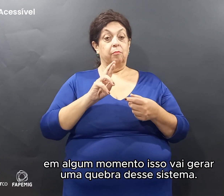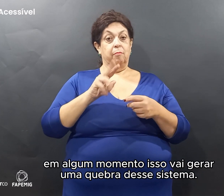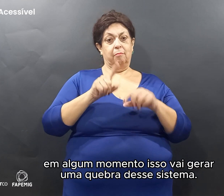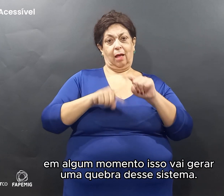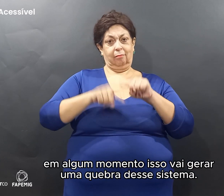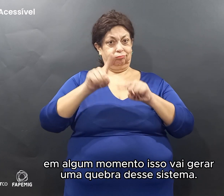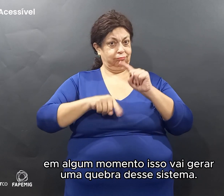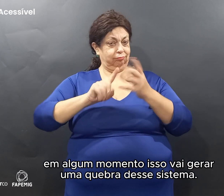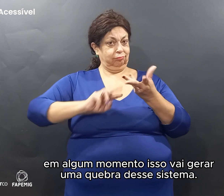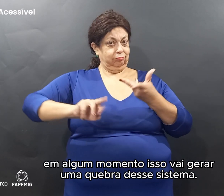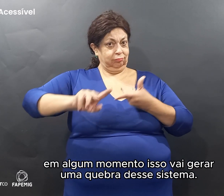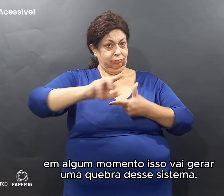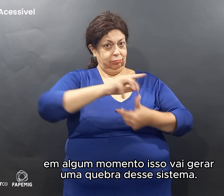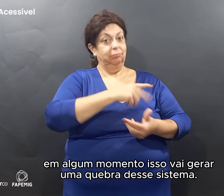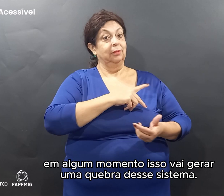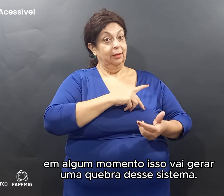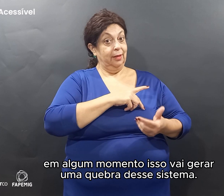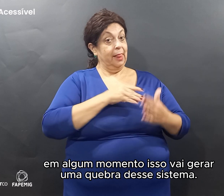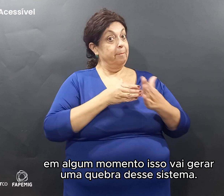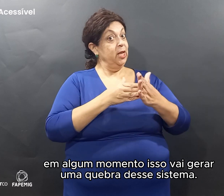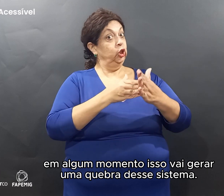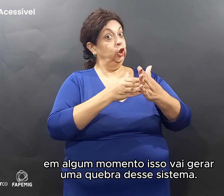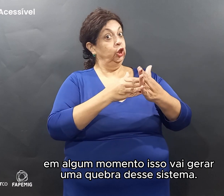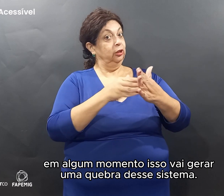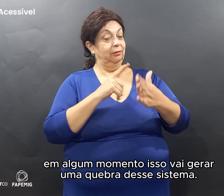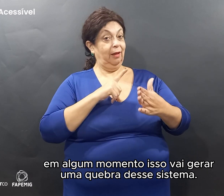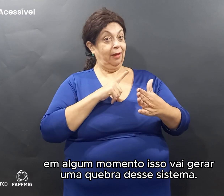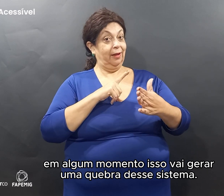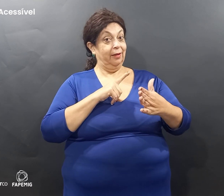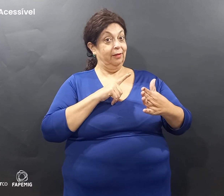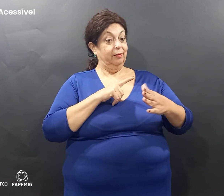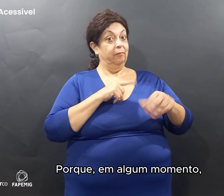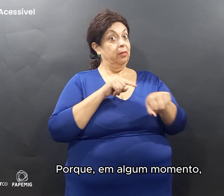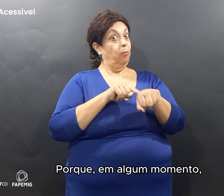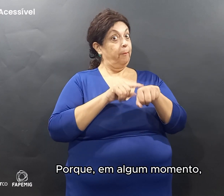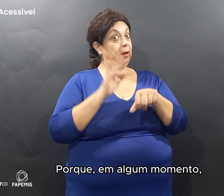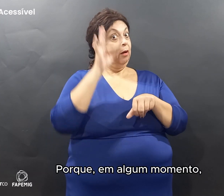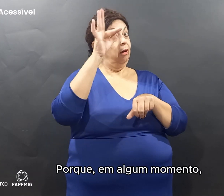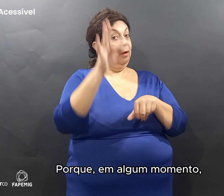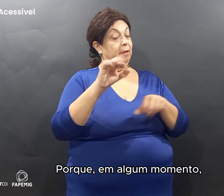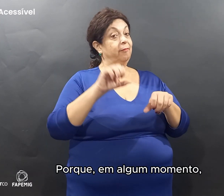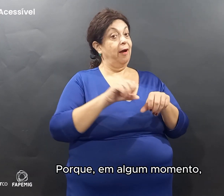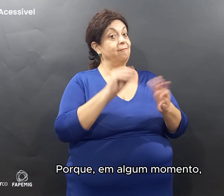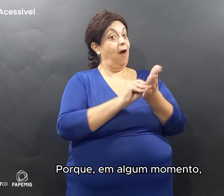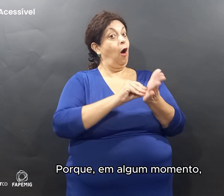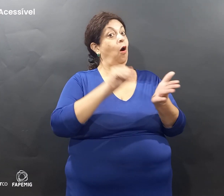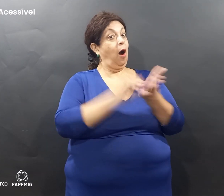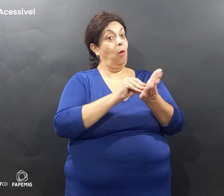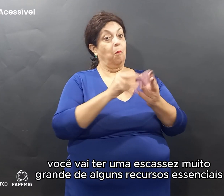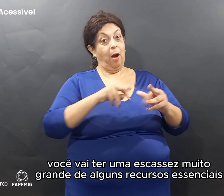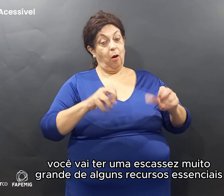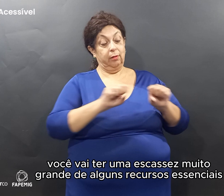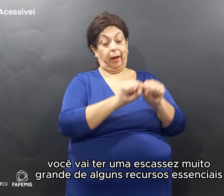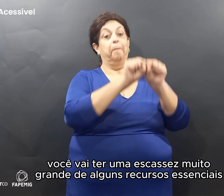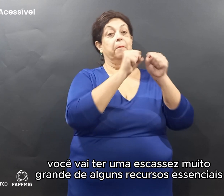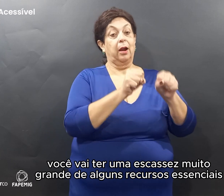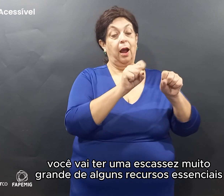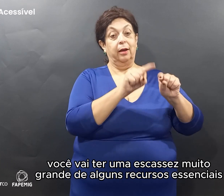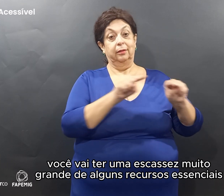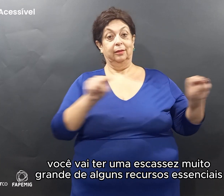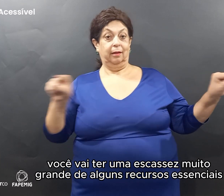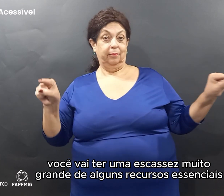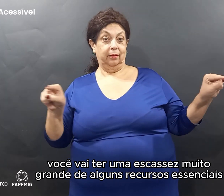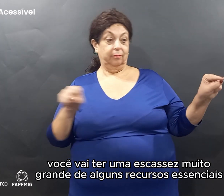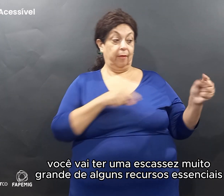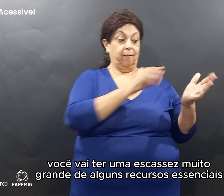algum momento isso vai gerar uma quebra desse sistema, né? Porque em algum momento você vai ter